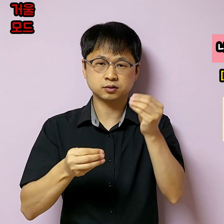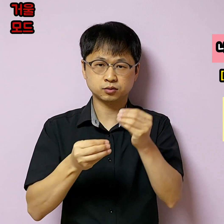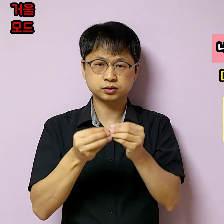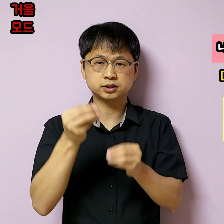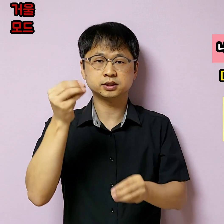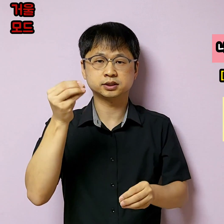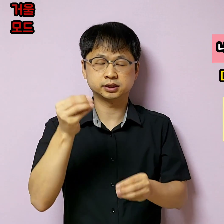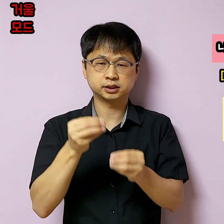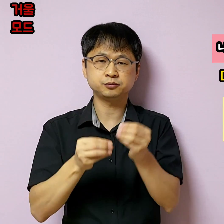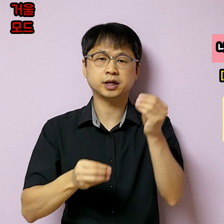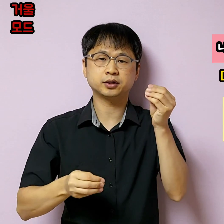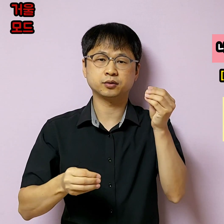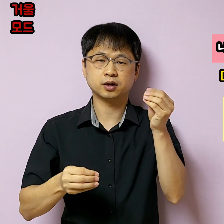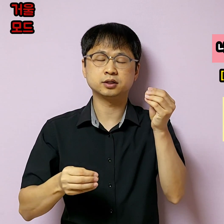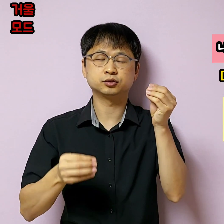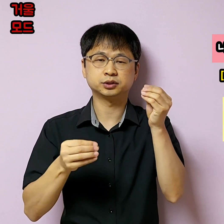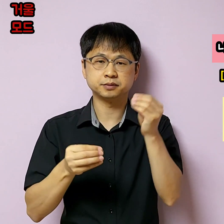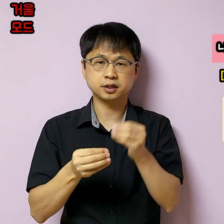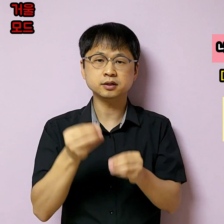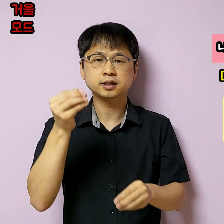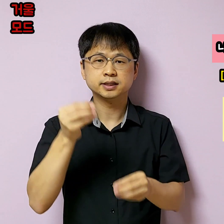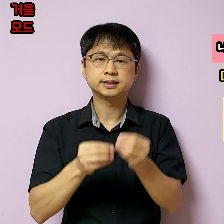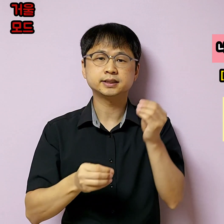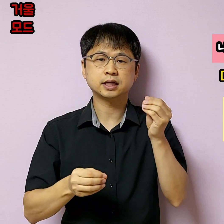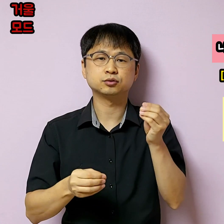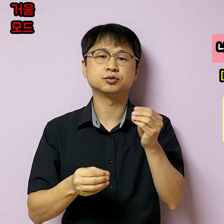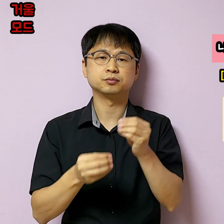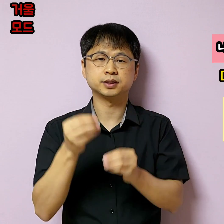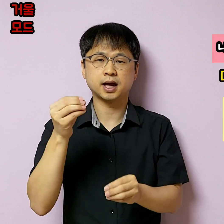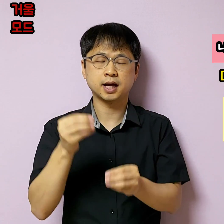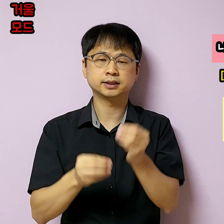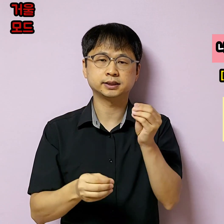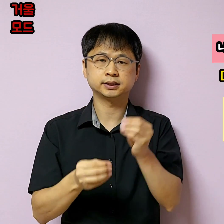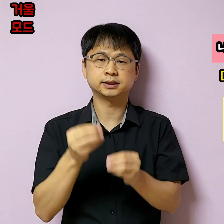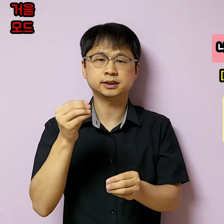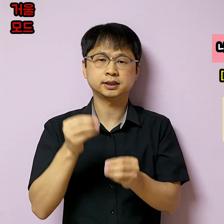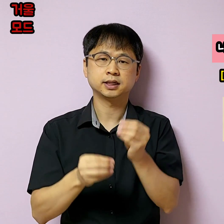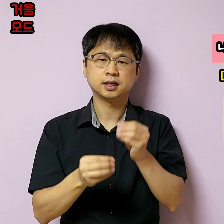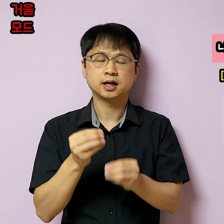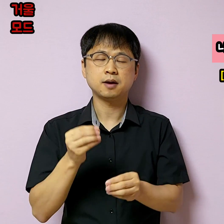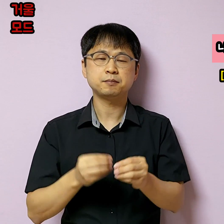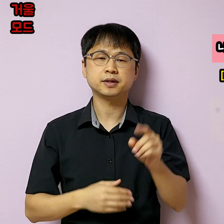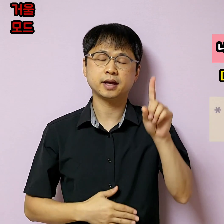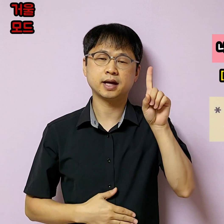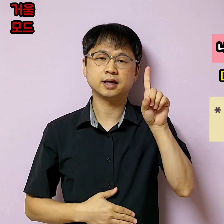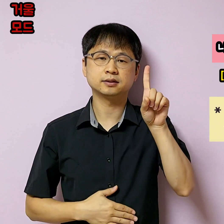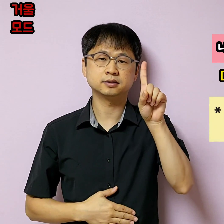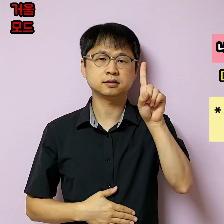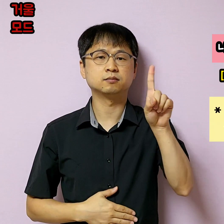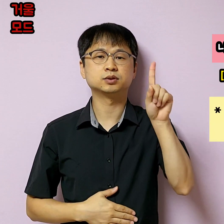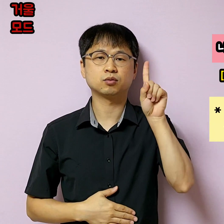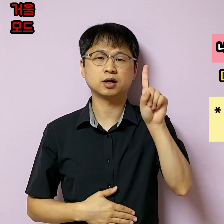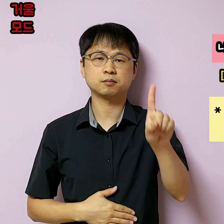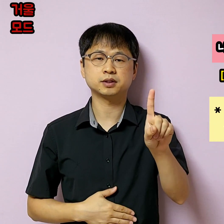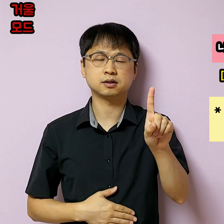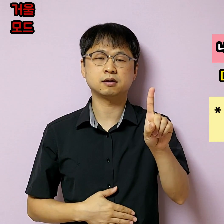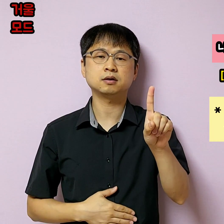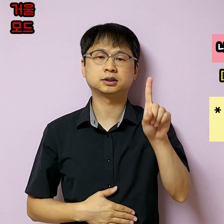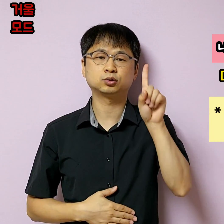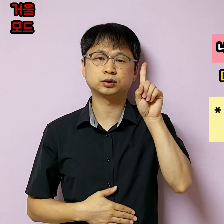서로 스치듯이 위아래로 깔려주시면 시라는 수어입니다. 시. 한편에 하나는 검지손가락 펴서